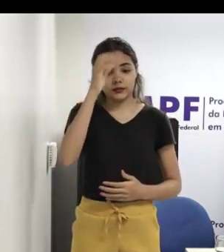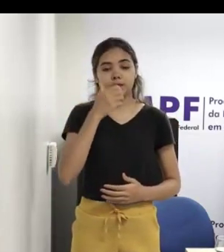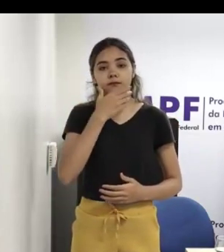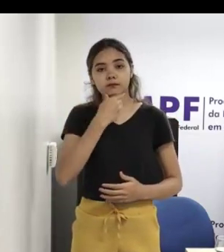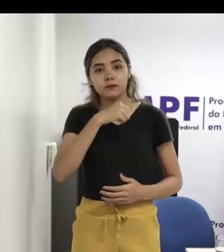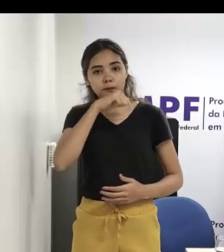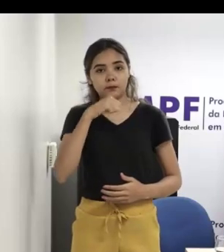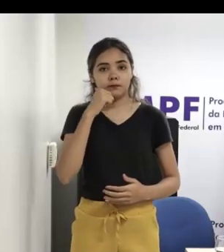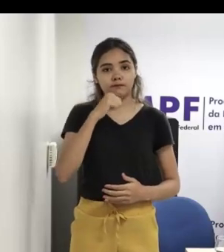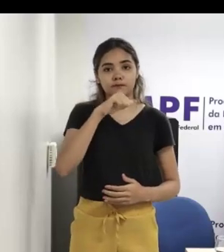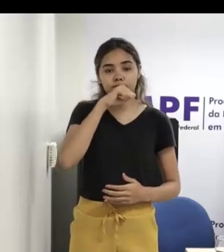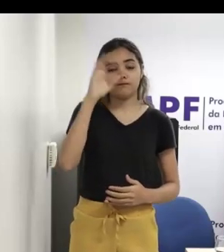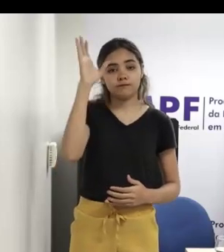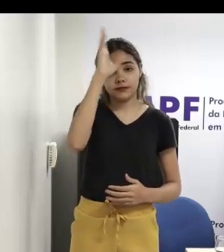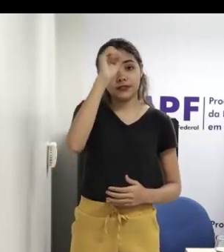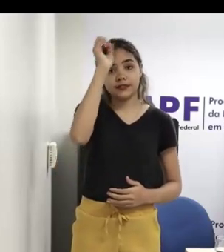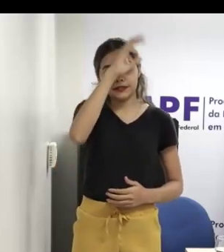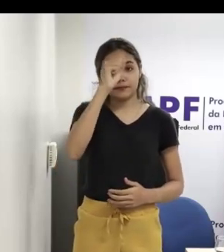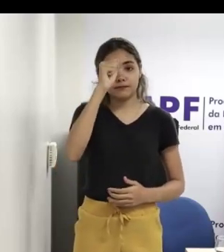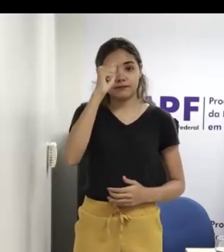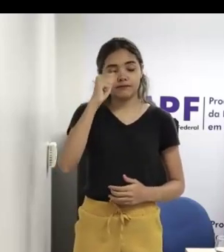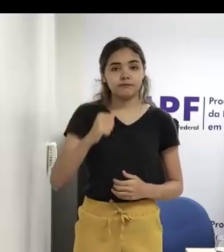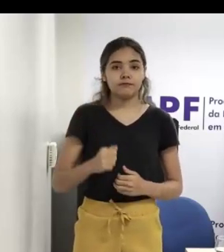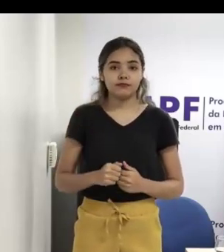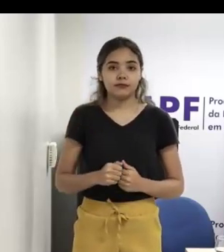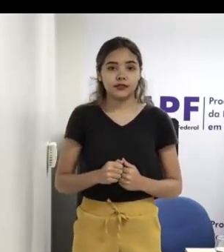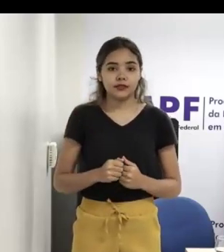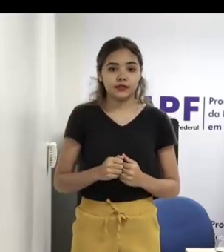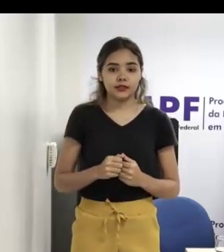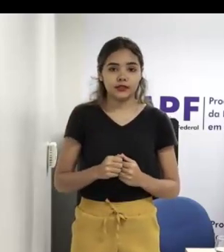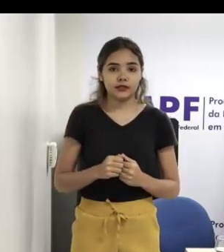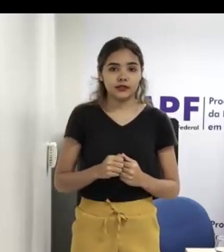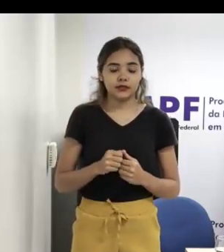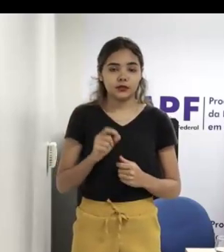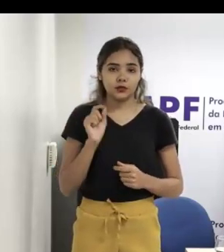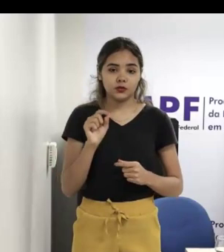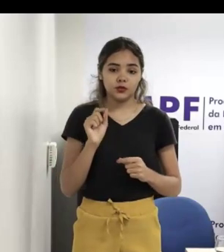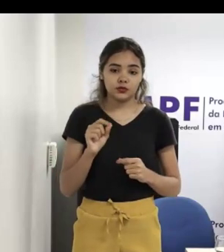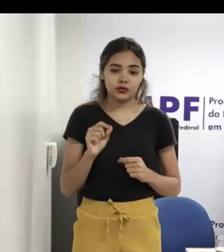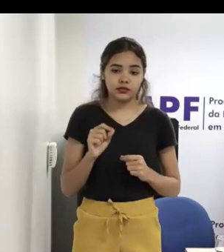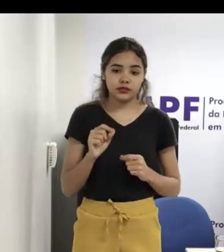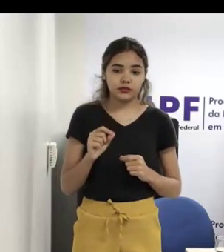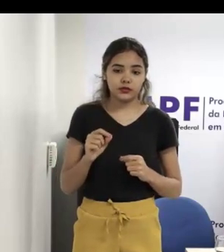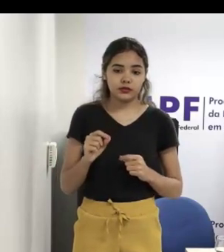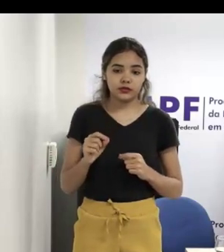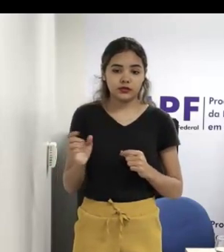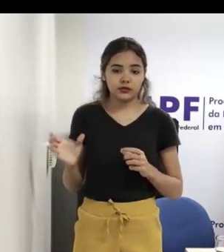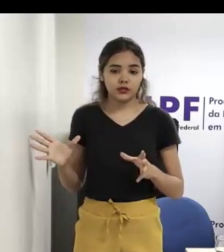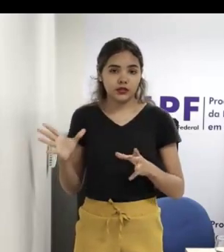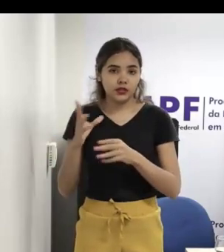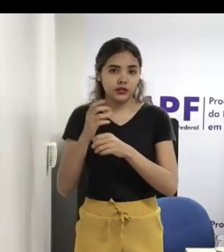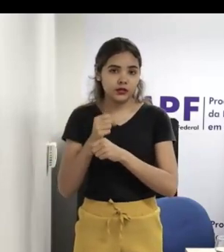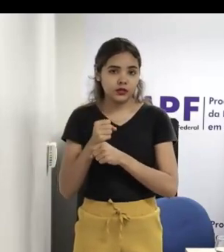Pais porque quando os pais vierem com a informação a gente conseguir ali aquela